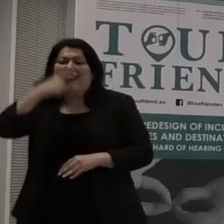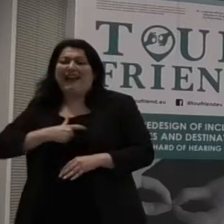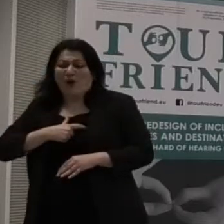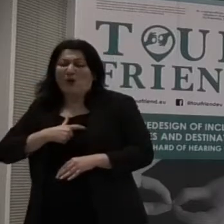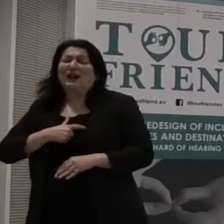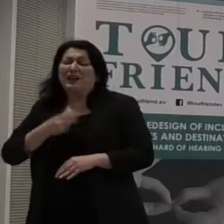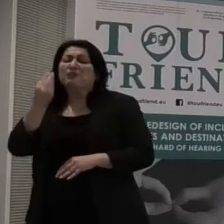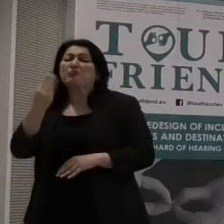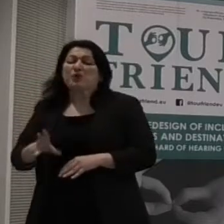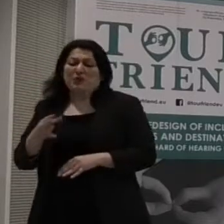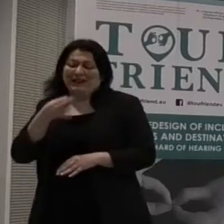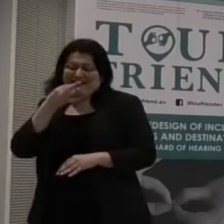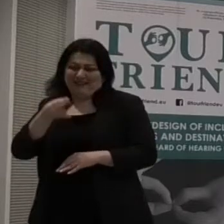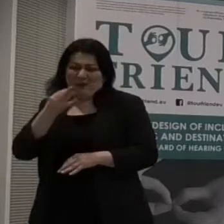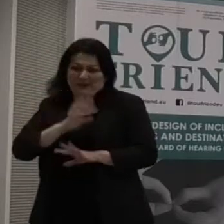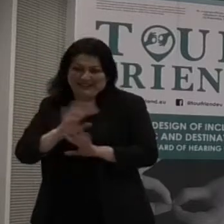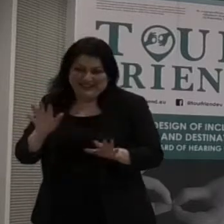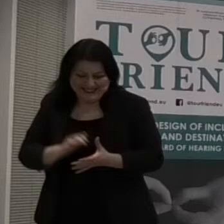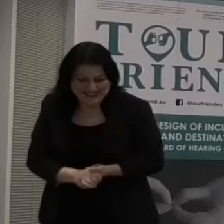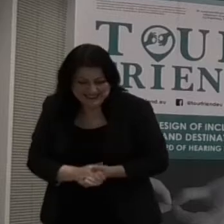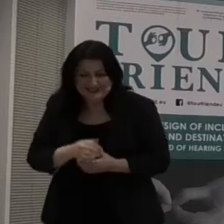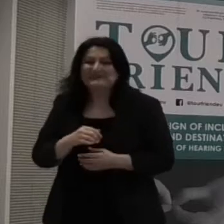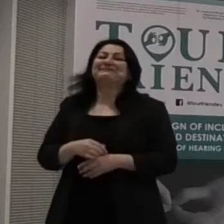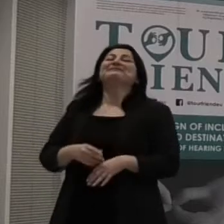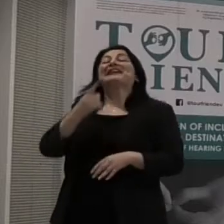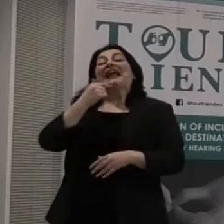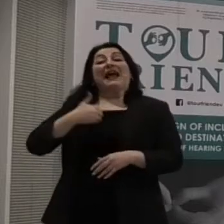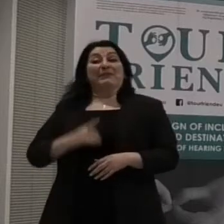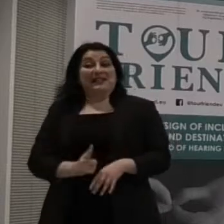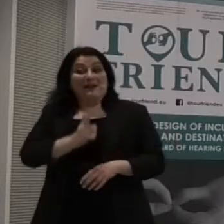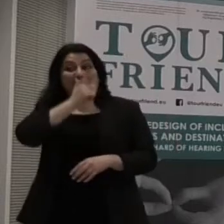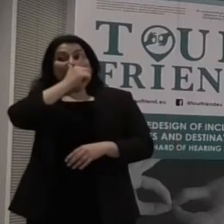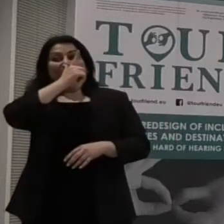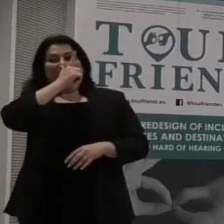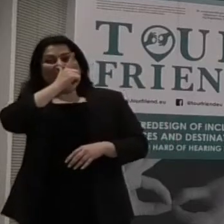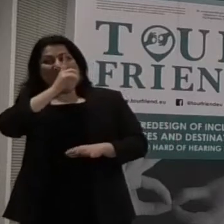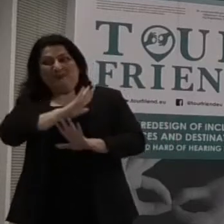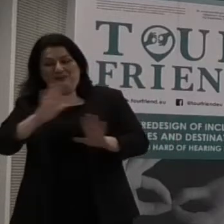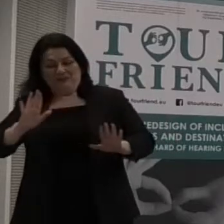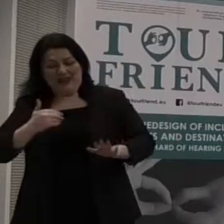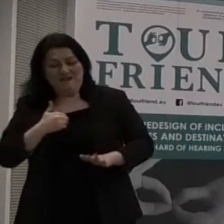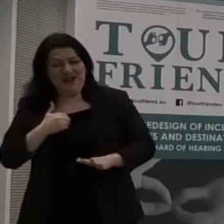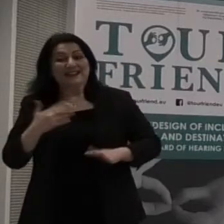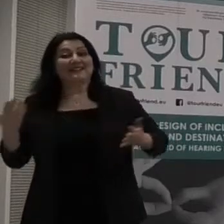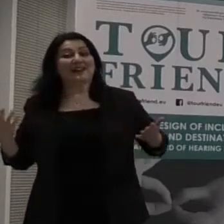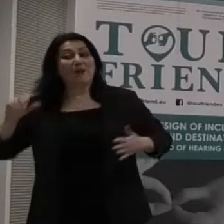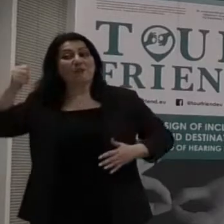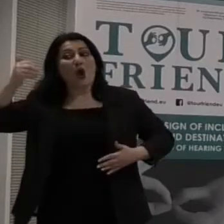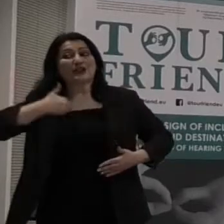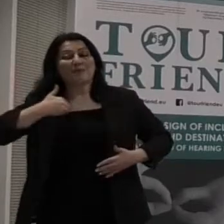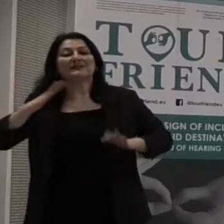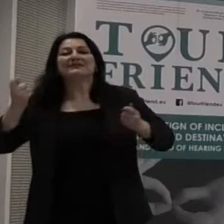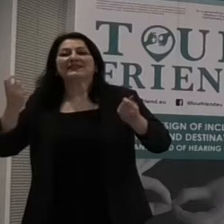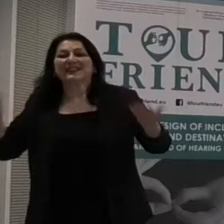Τελευταίο λοιπόν project, το οποίο είμαστε πάρα πολύ περήφανοι και σε αυτό είμαστε πρώτοι, μπορείς το άλλο να μην είμαστε, σε αυτό είμαστε πρώτοι, είναι στο Μουσείο